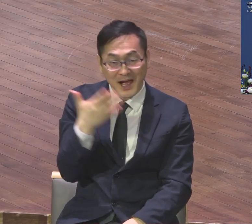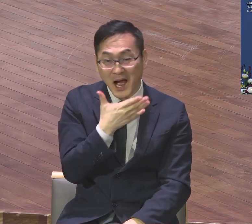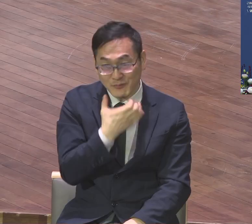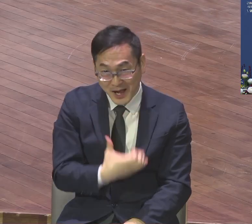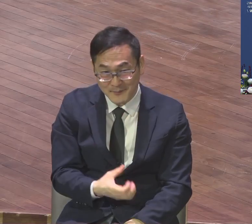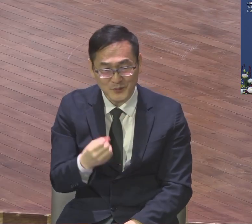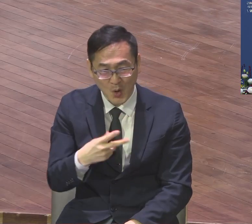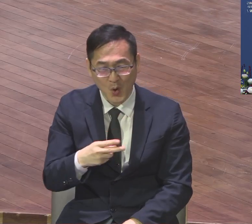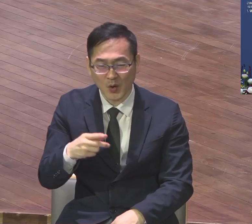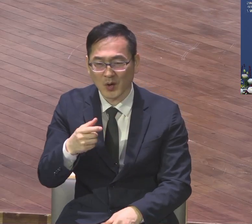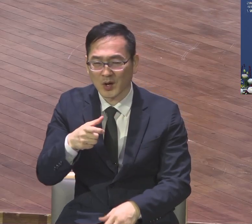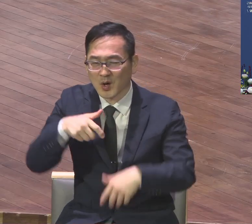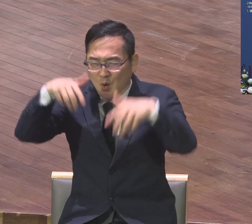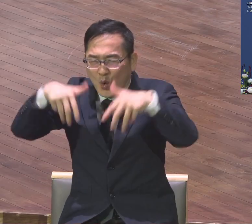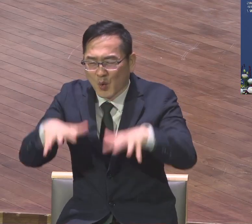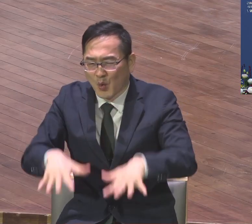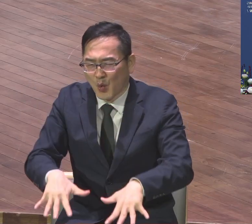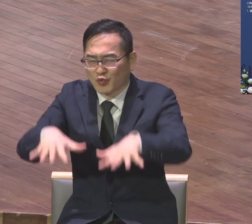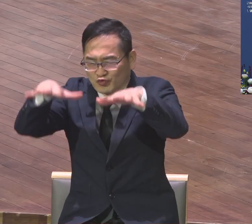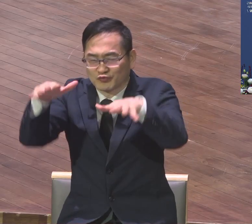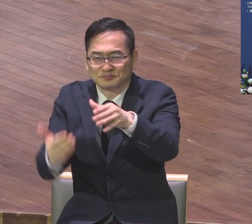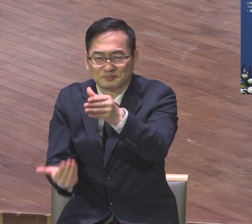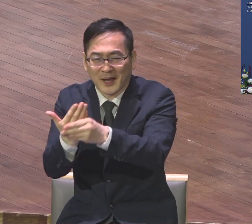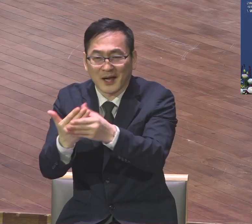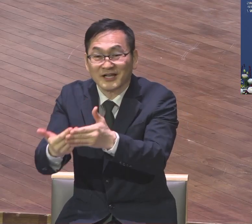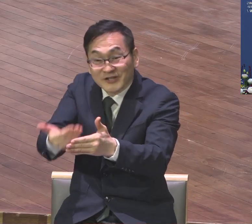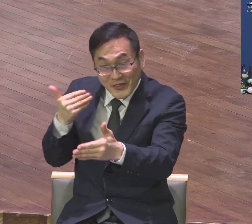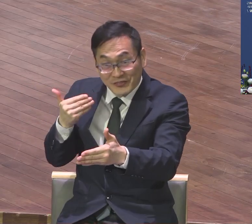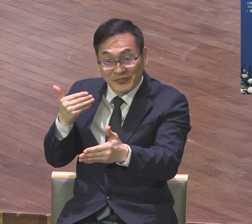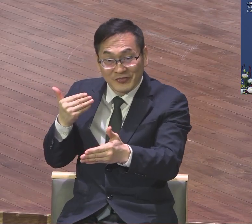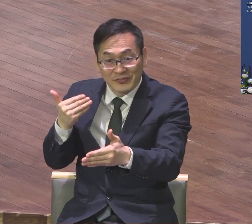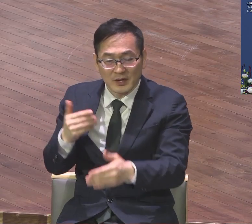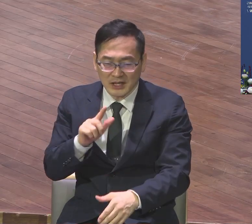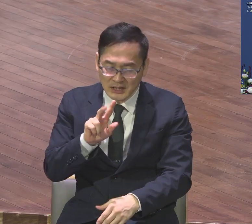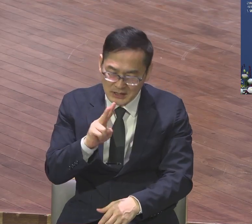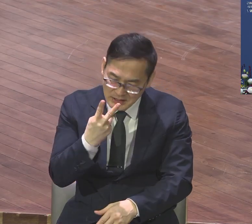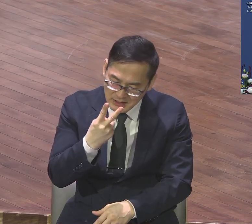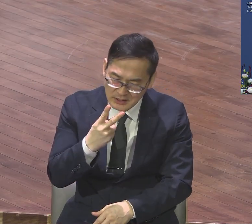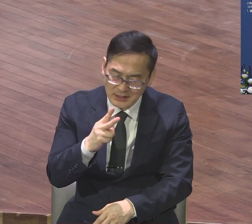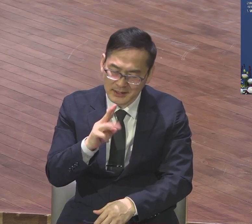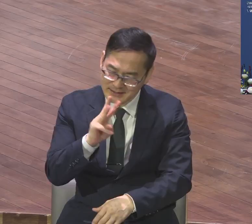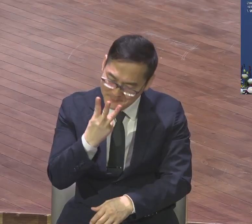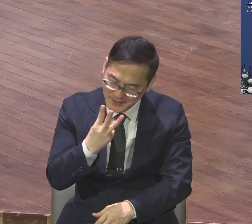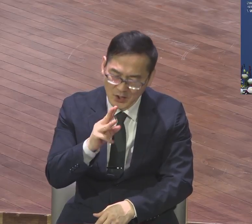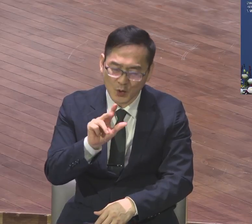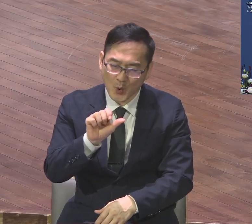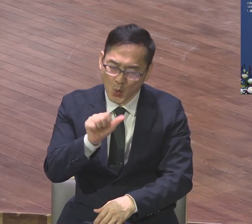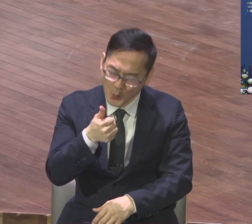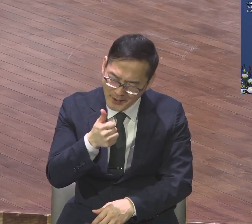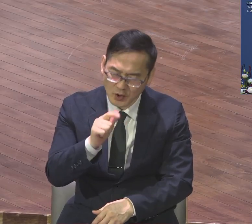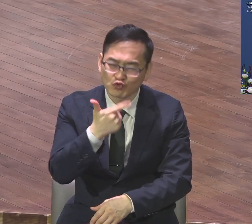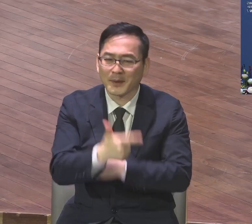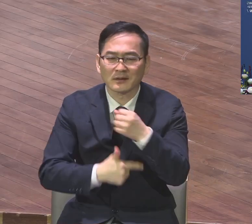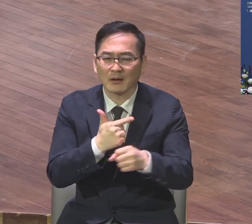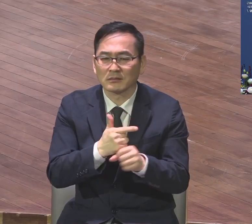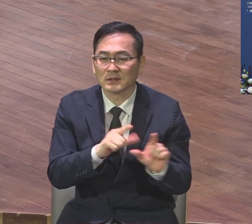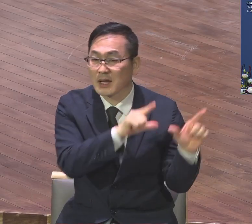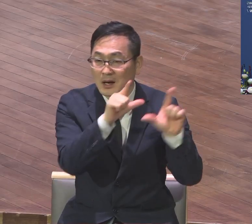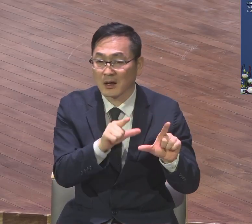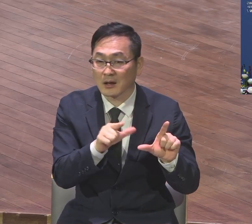살았어요. 근데 노아 홍수 때 하나님께서 이제는 인간의 수명은 120년이다 딱 정했어요.